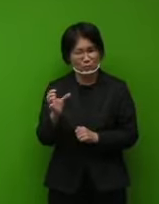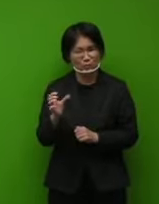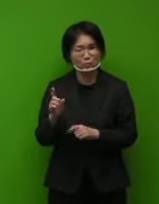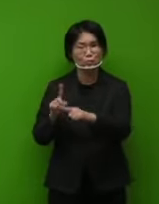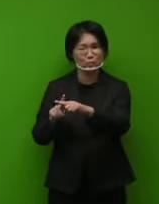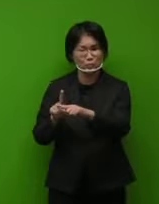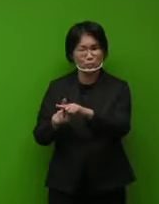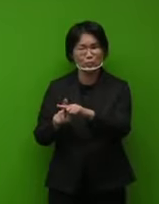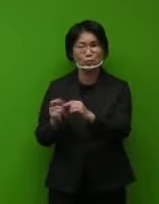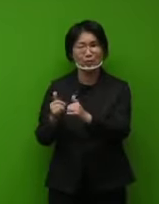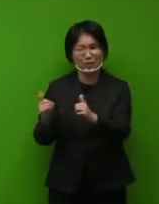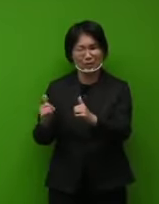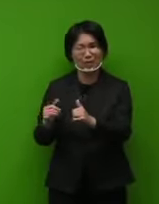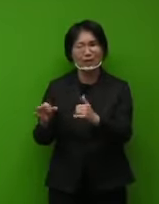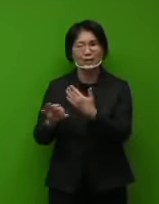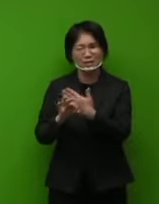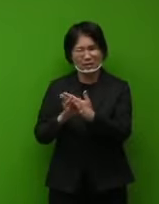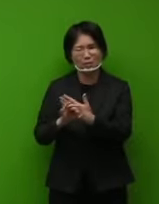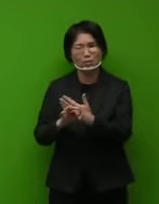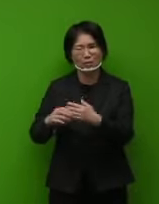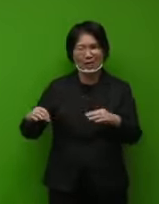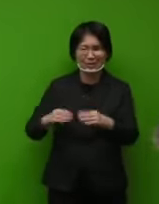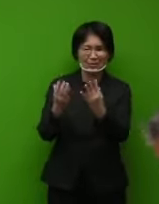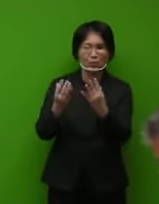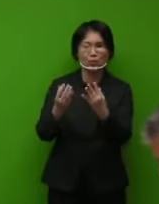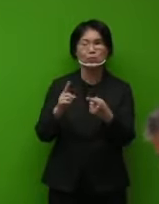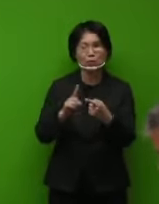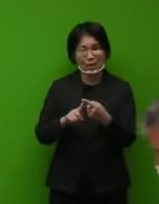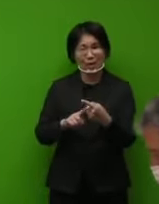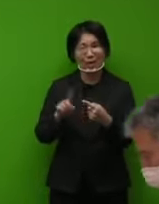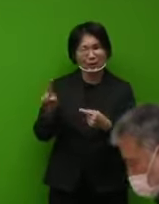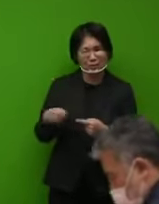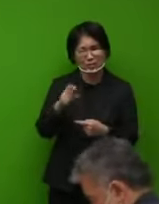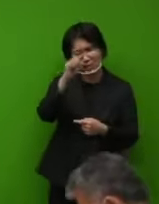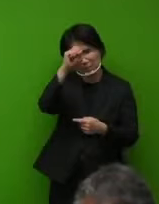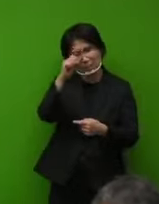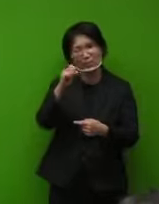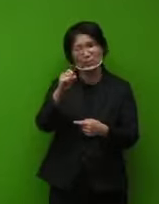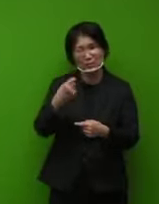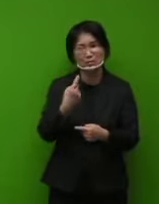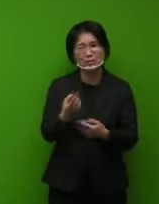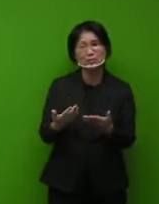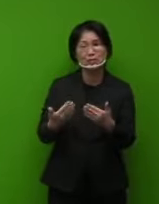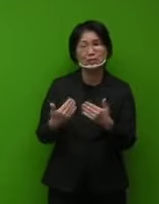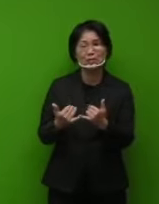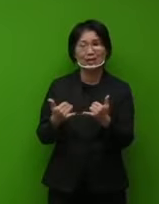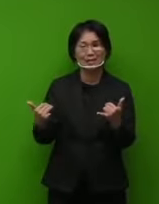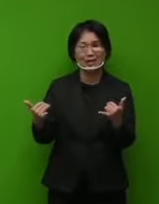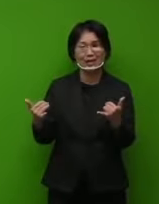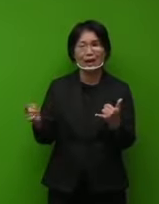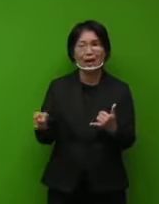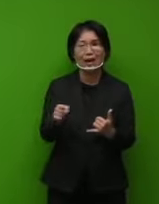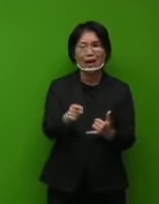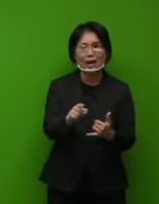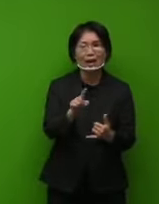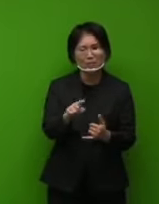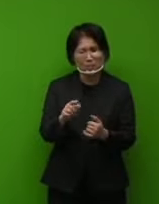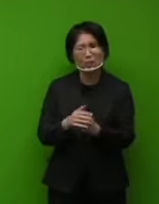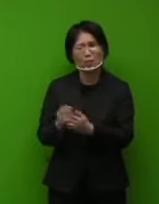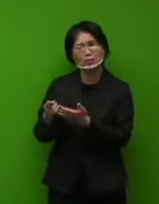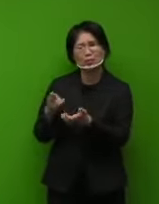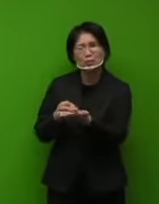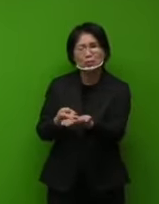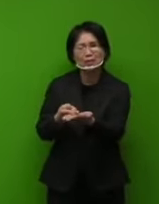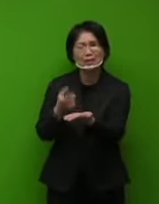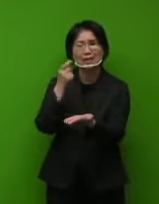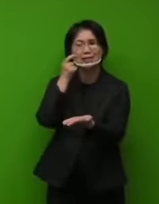方、例えば交通事故を遭われた方、急に病院に行かなきゃいけなくなられた方もですね、なかなか入院し